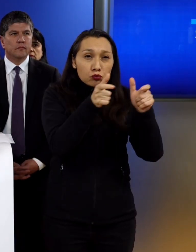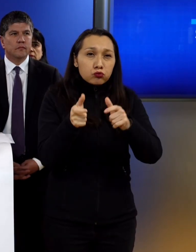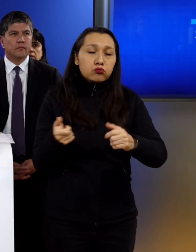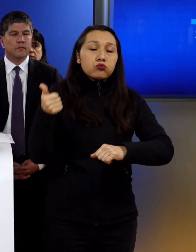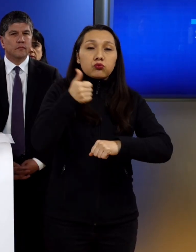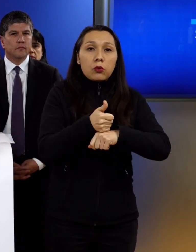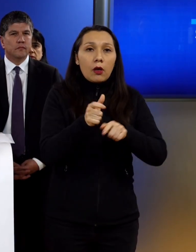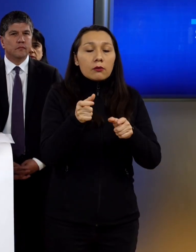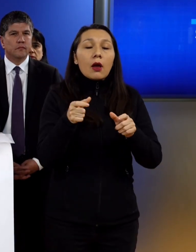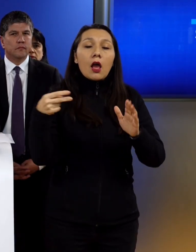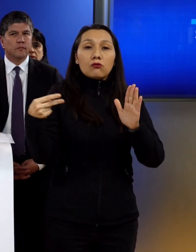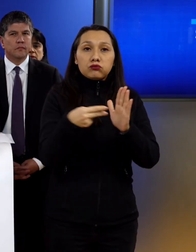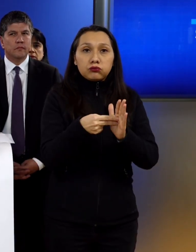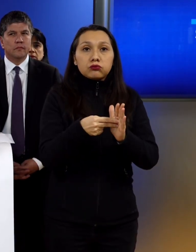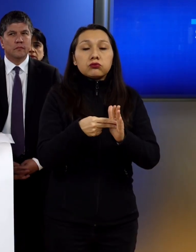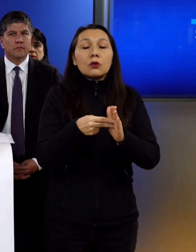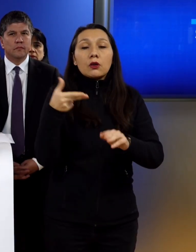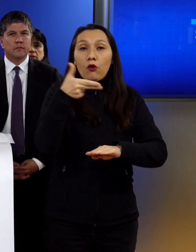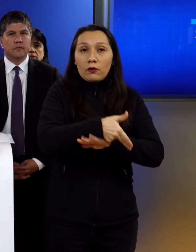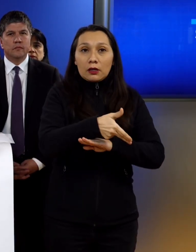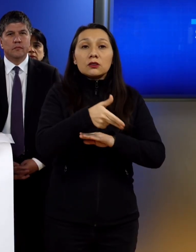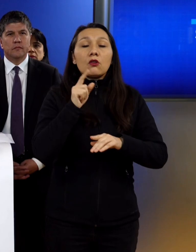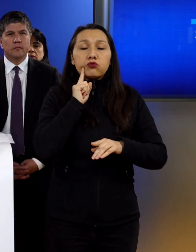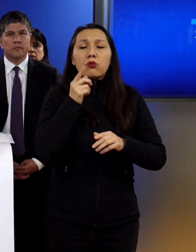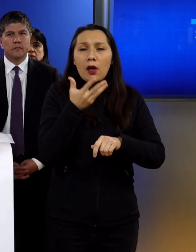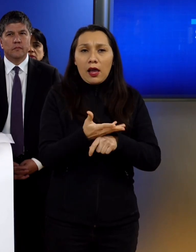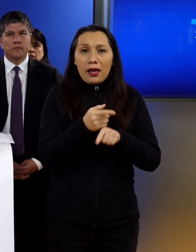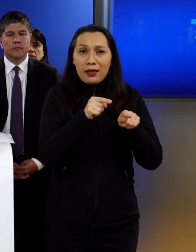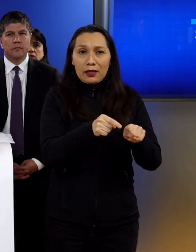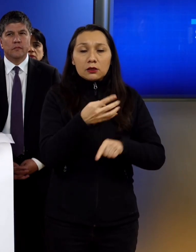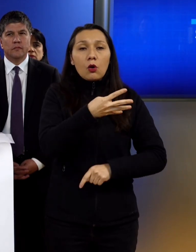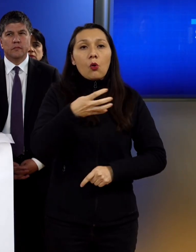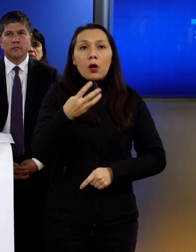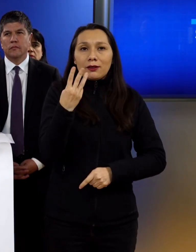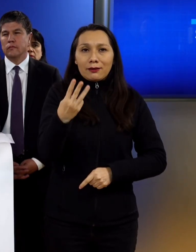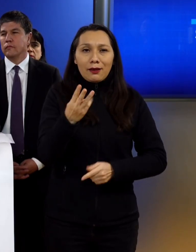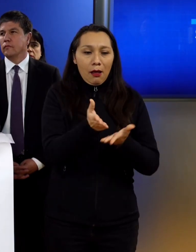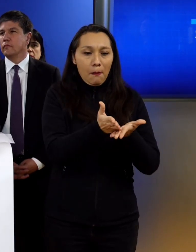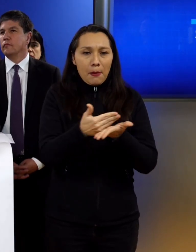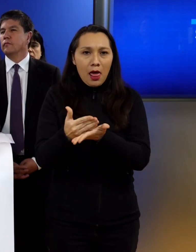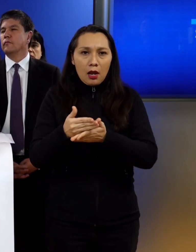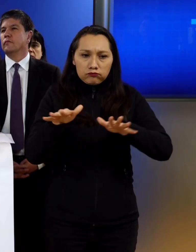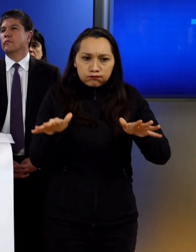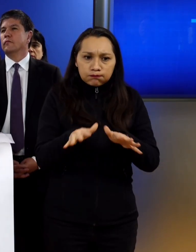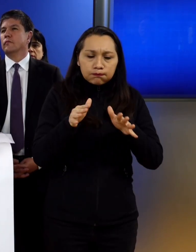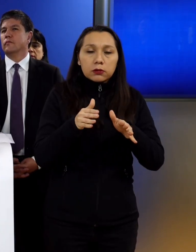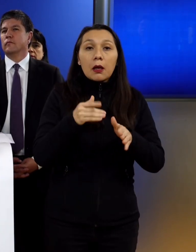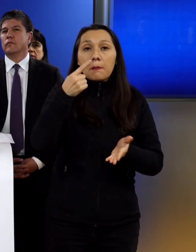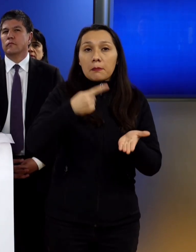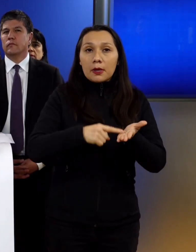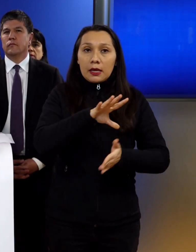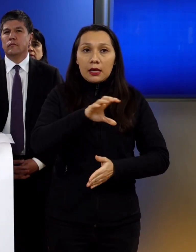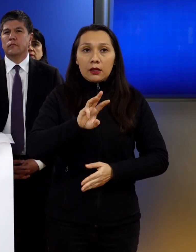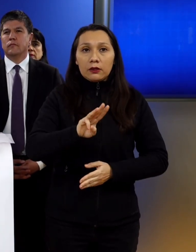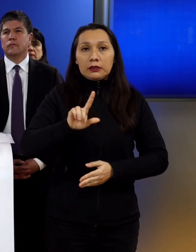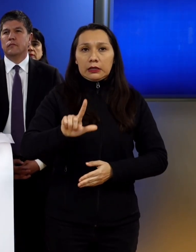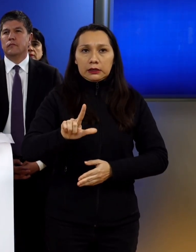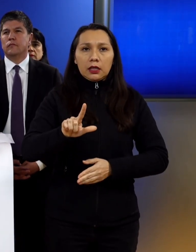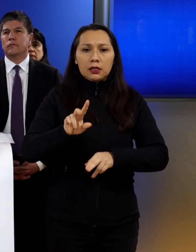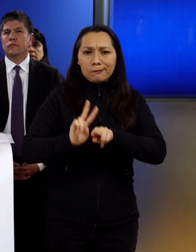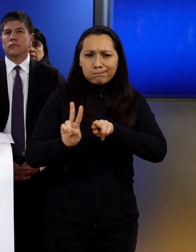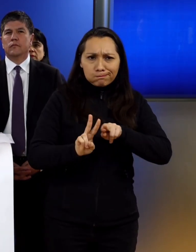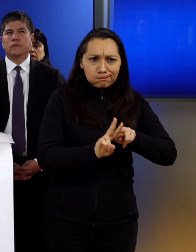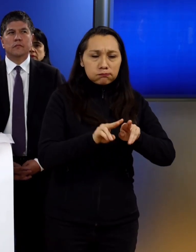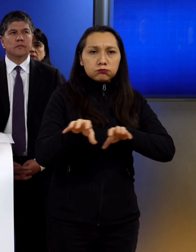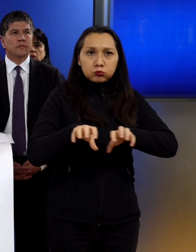de Electricidad y Combustible tiene, a propósito de esto, 403 planes de acción y 1.537